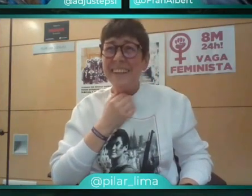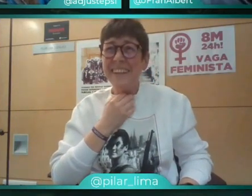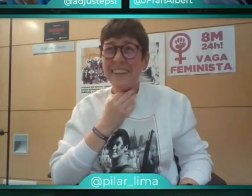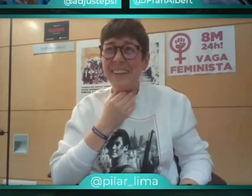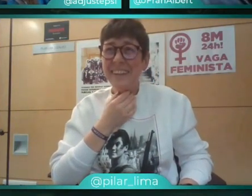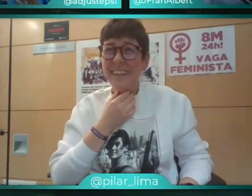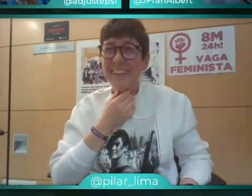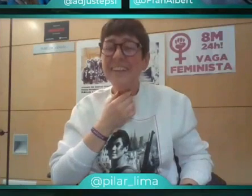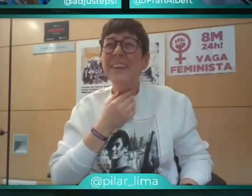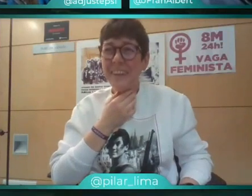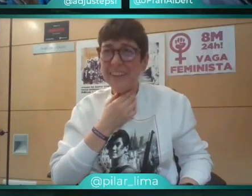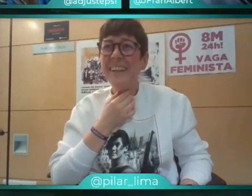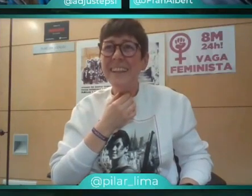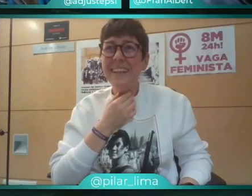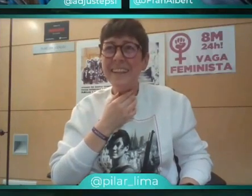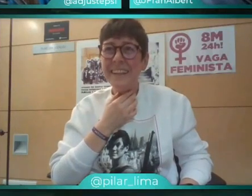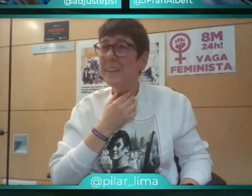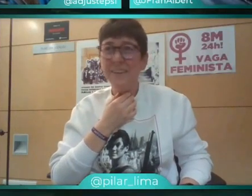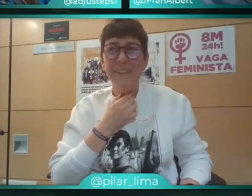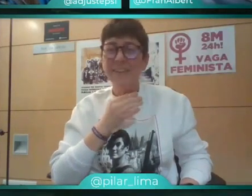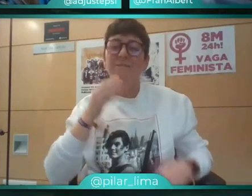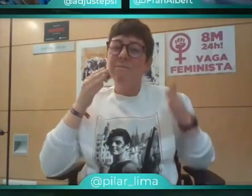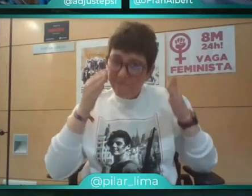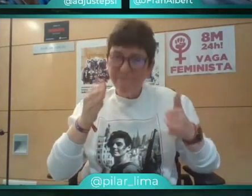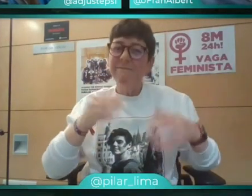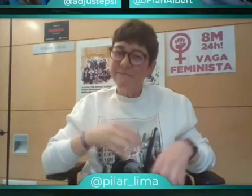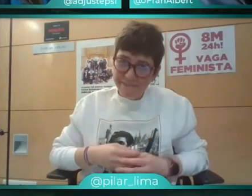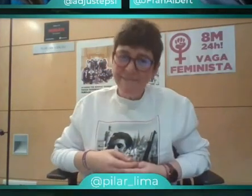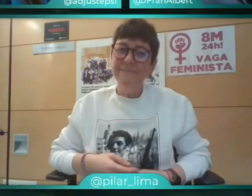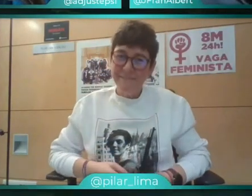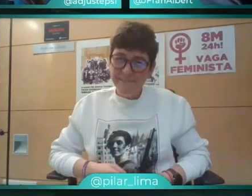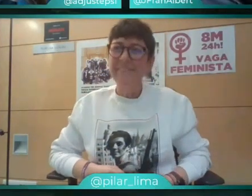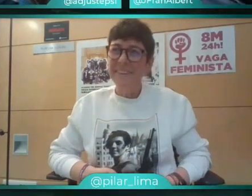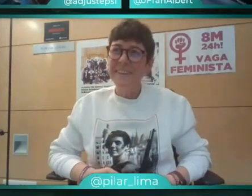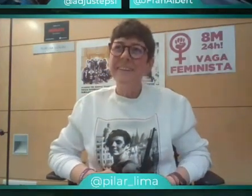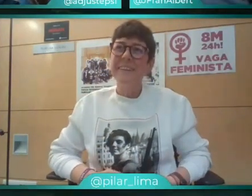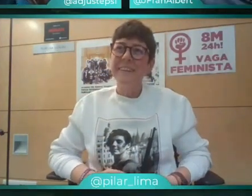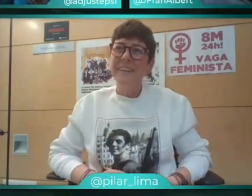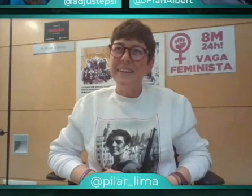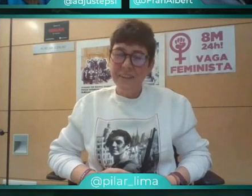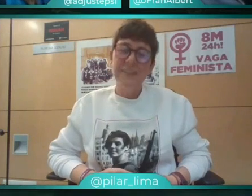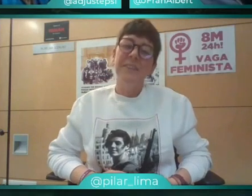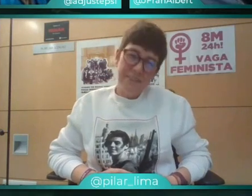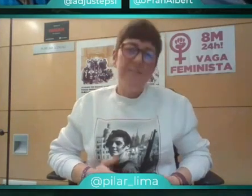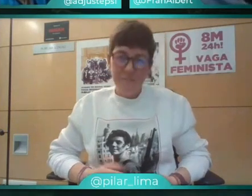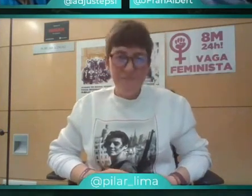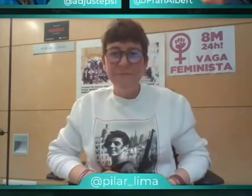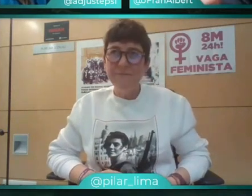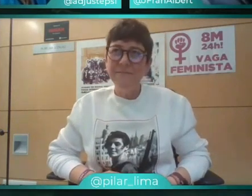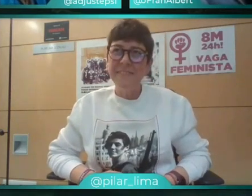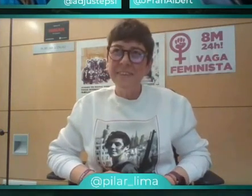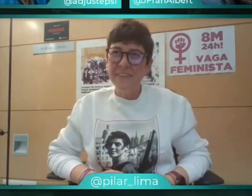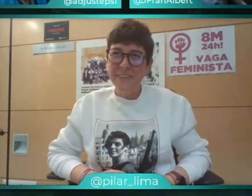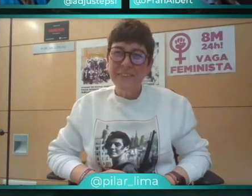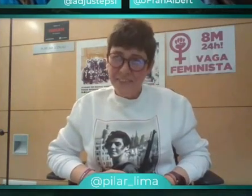en ti cuando cuando hablas No claro no se parece muy muy visual muy comunicativo Aunque yo entienda no la lengua pero